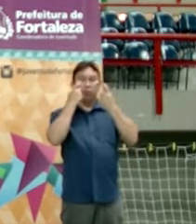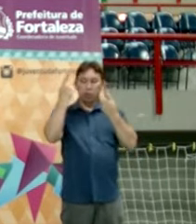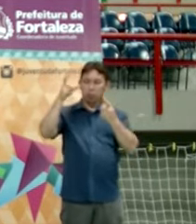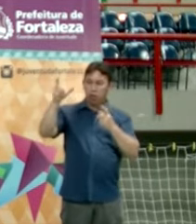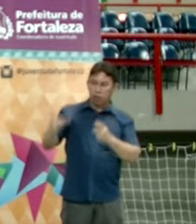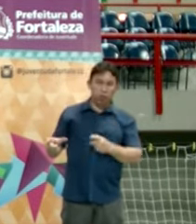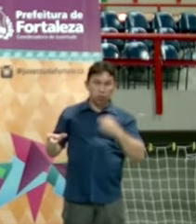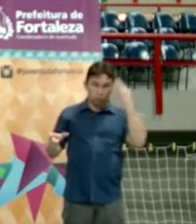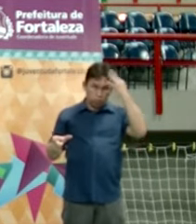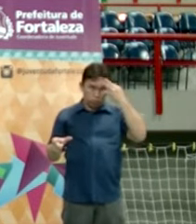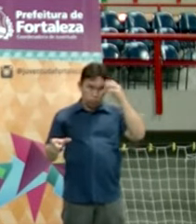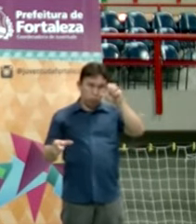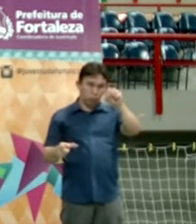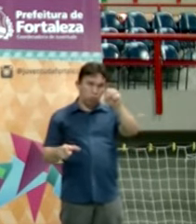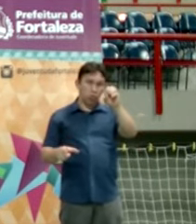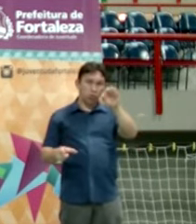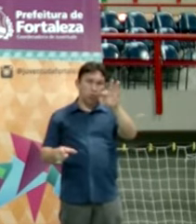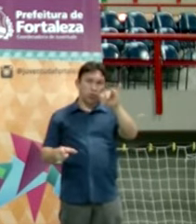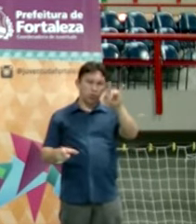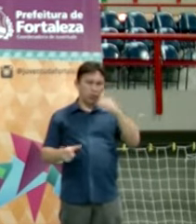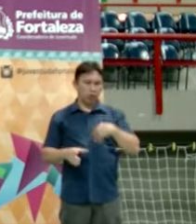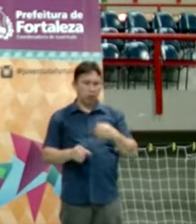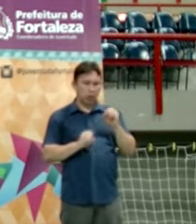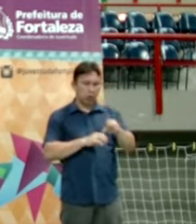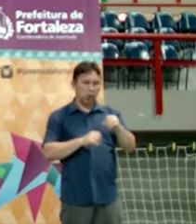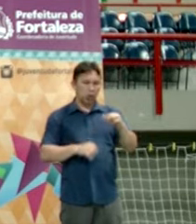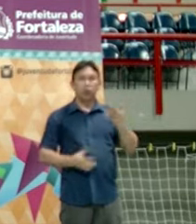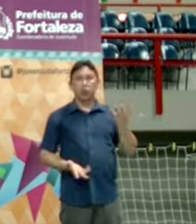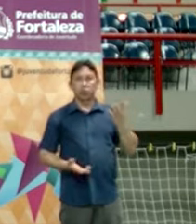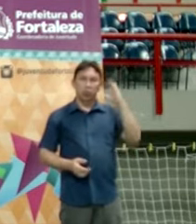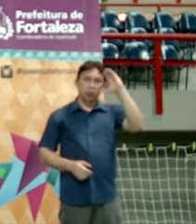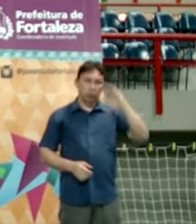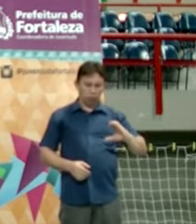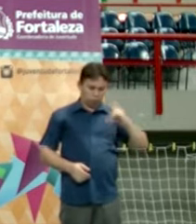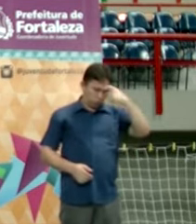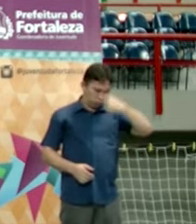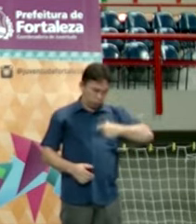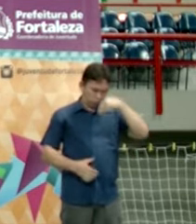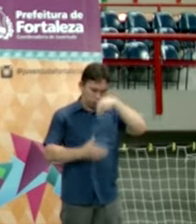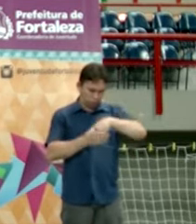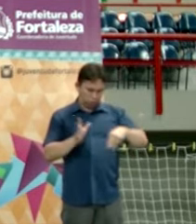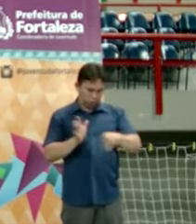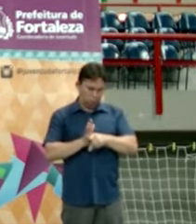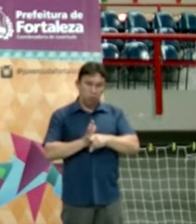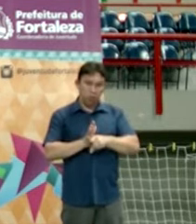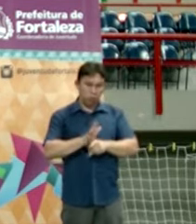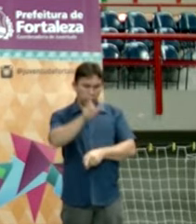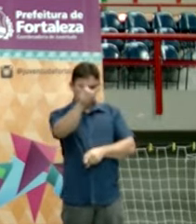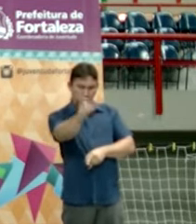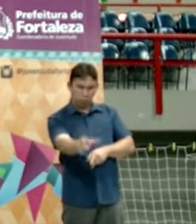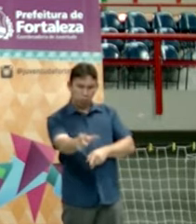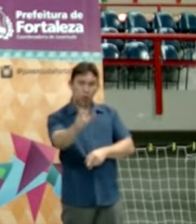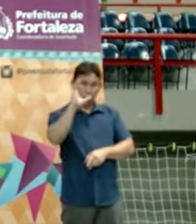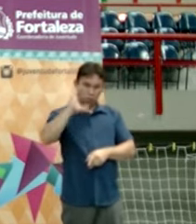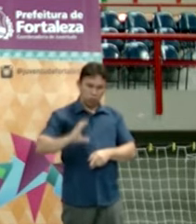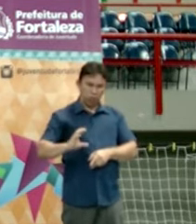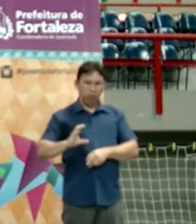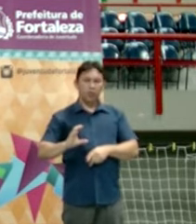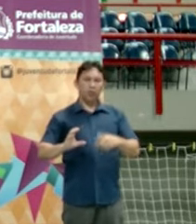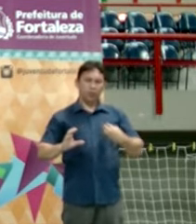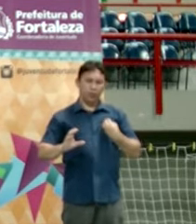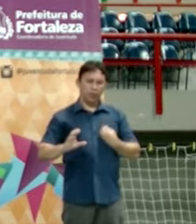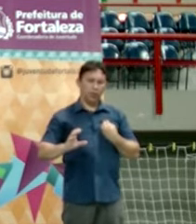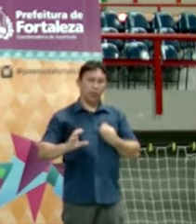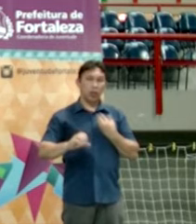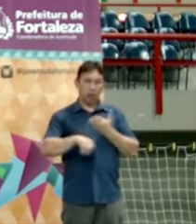sofistas? Preparar bem o cidadão. E qual era a função do cidadão, Esciliano? O cidadão era aquele indivíduo